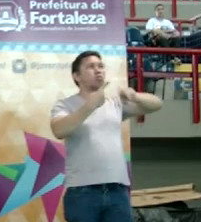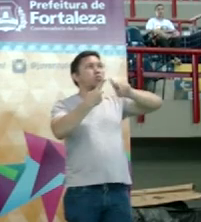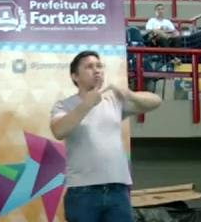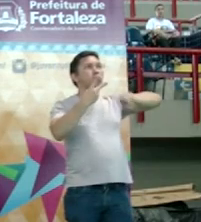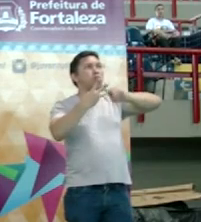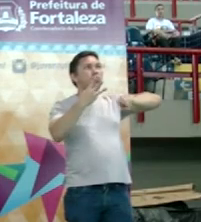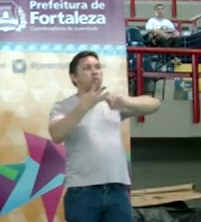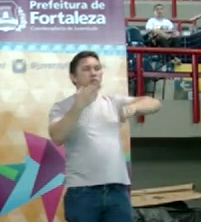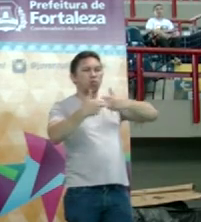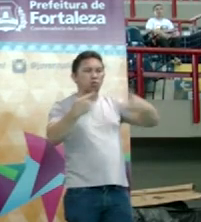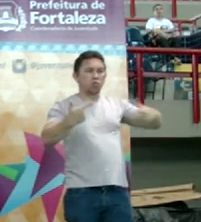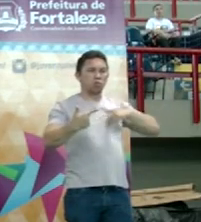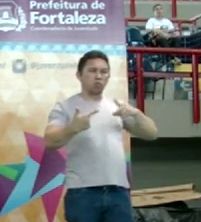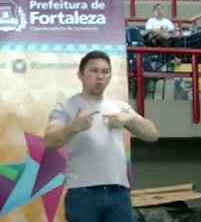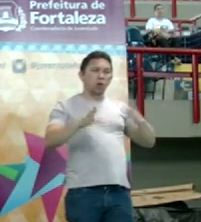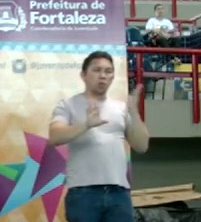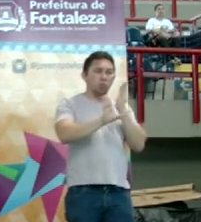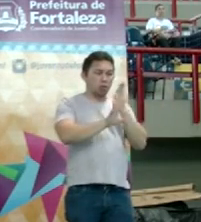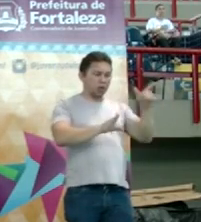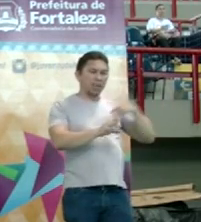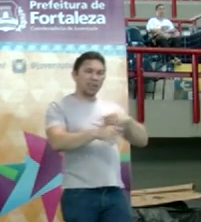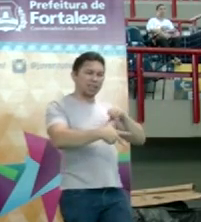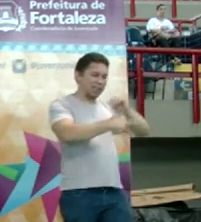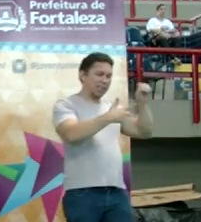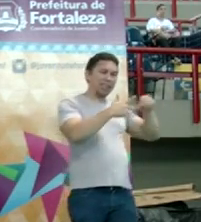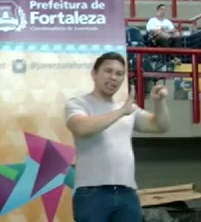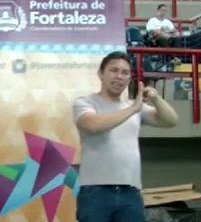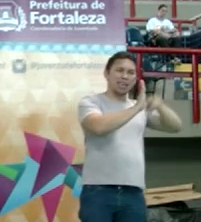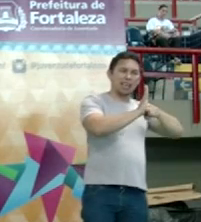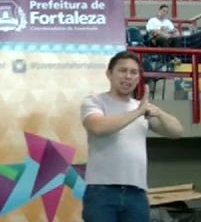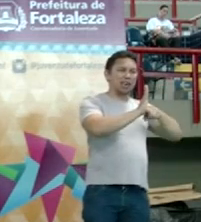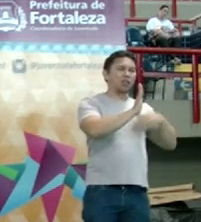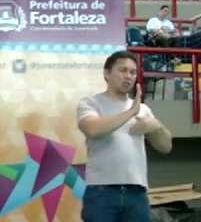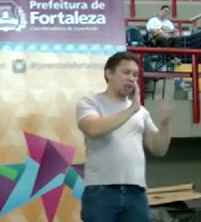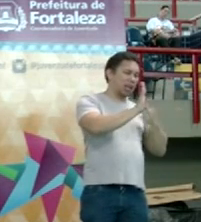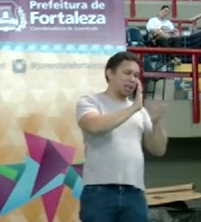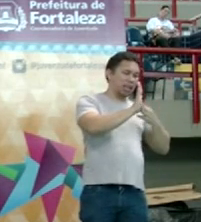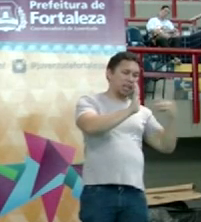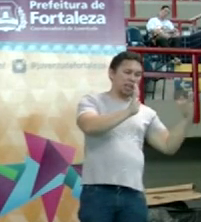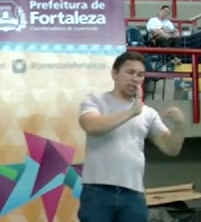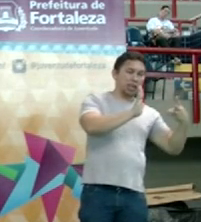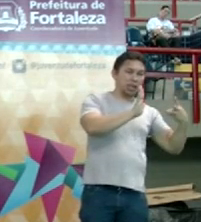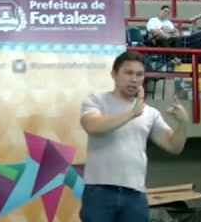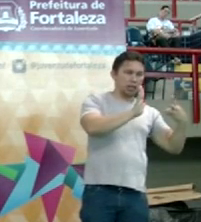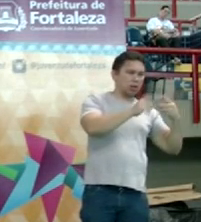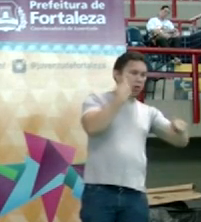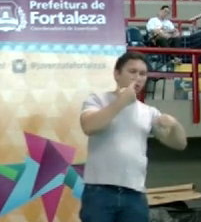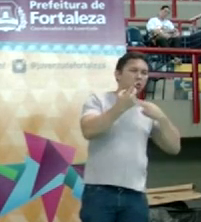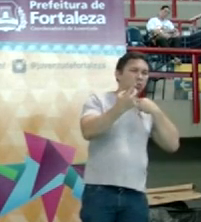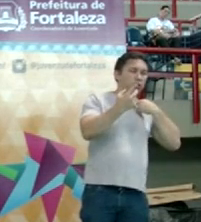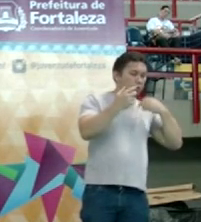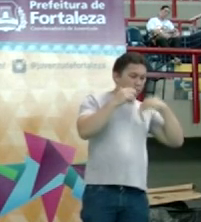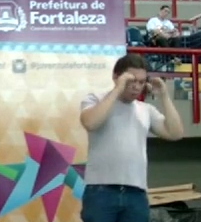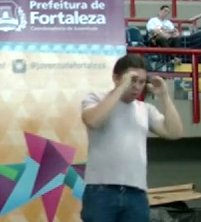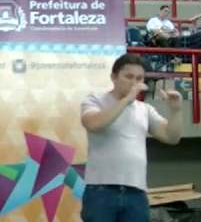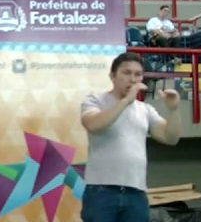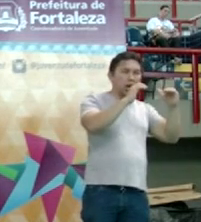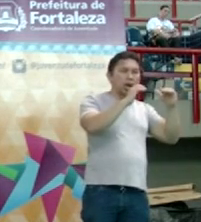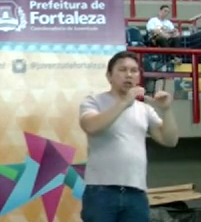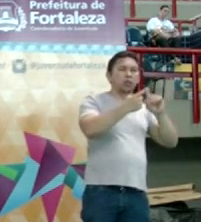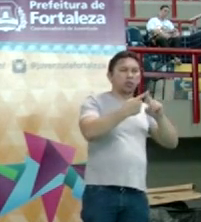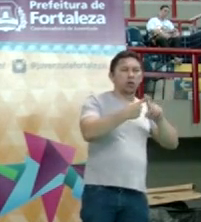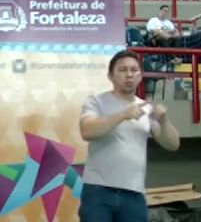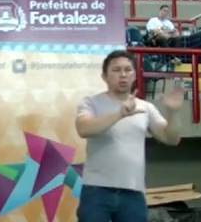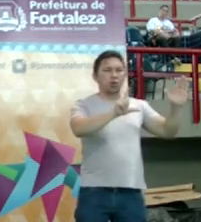pontos na competência 3, que é onde a gente comete as incoerências. Segundo ponto, retomando o